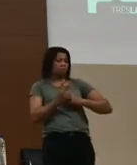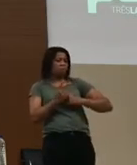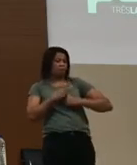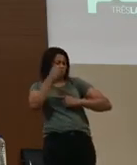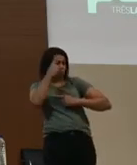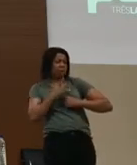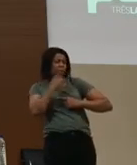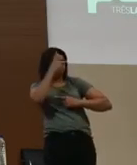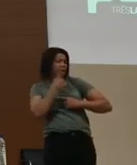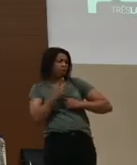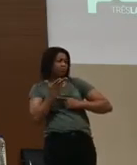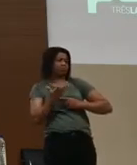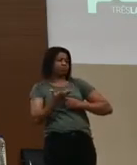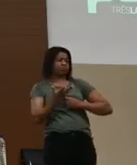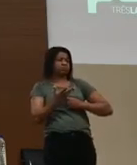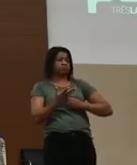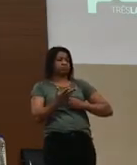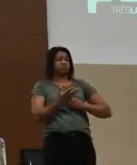reininho,